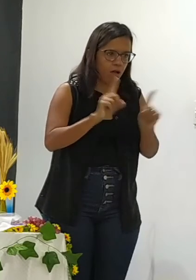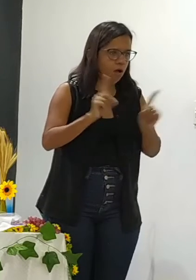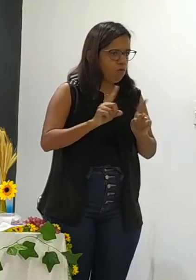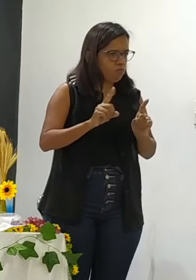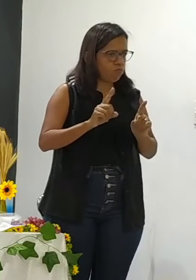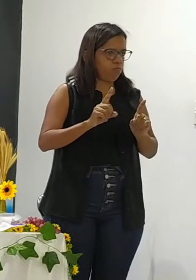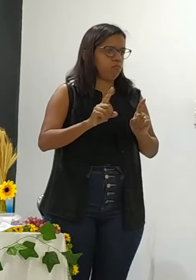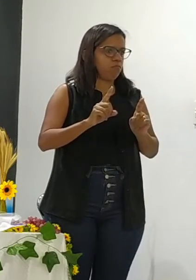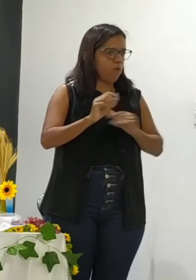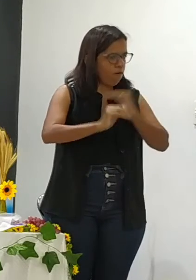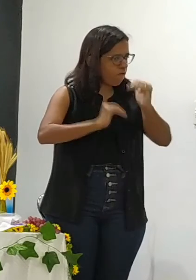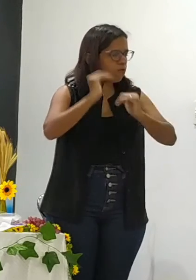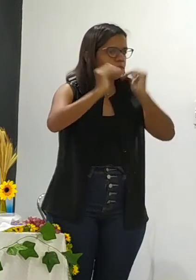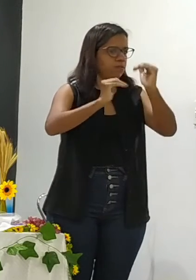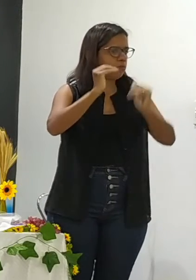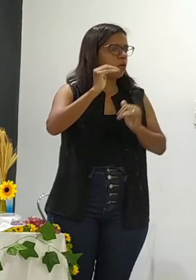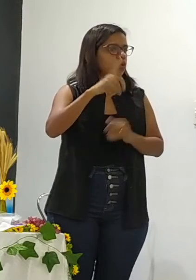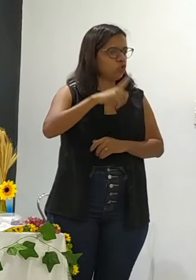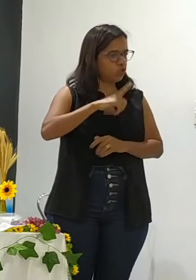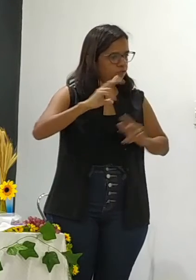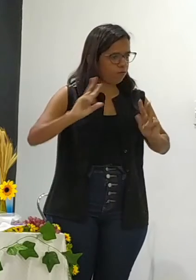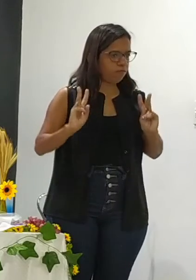Eu tive a vitória.